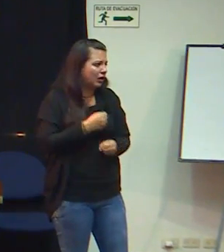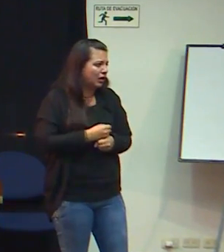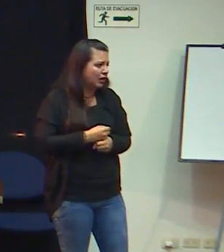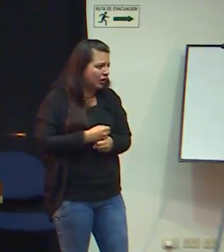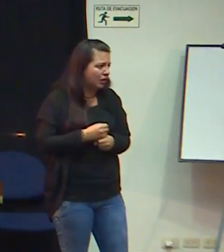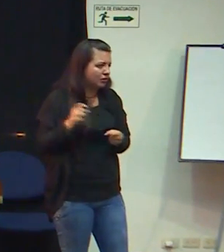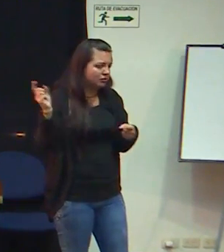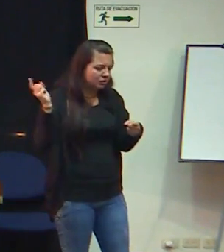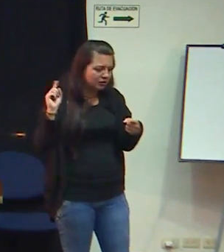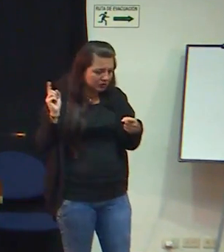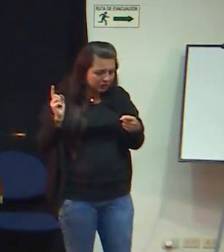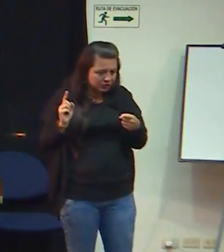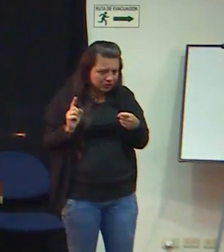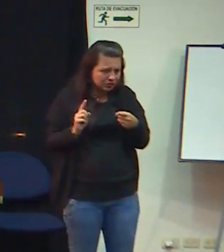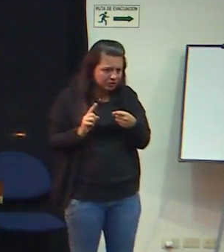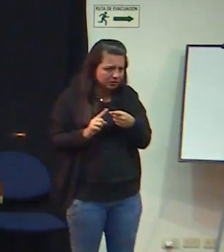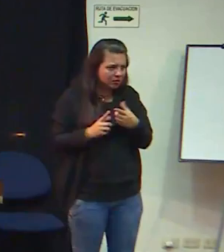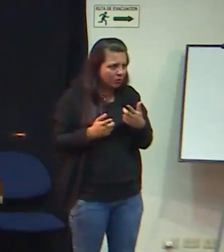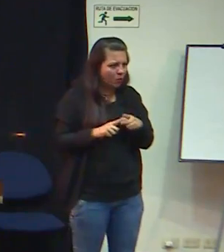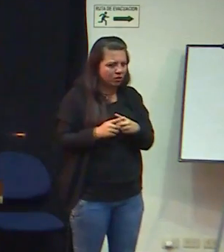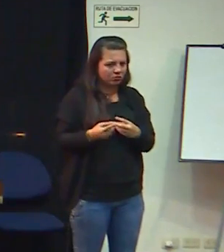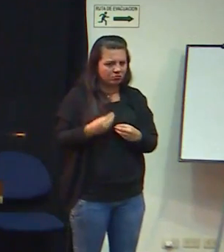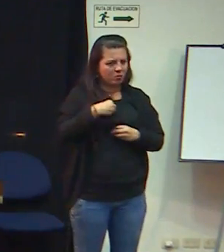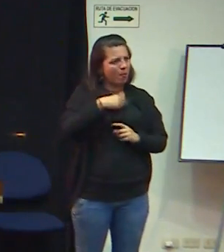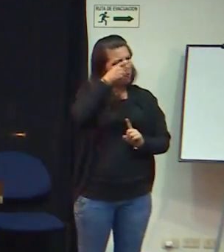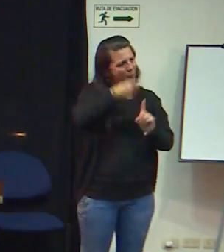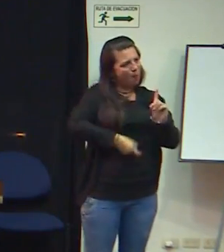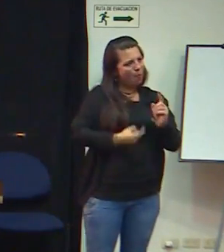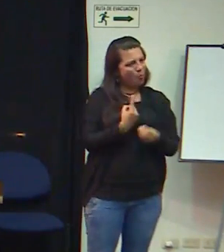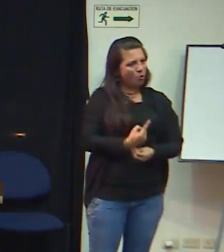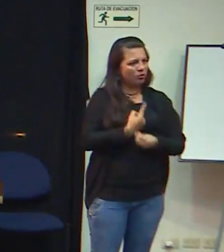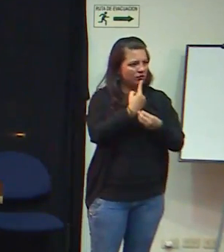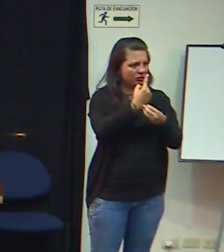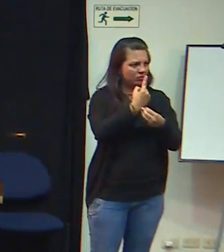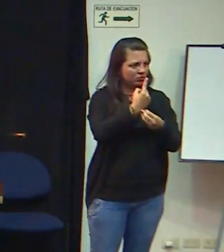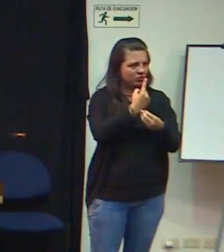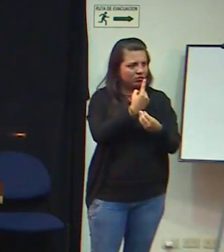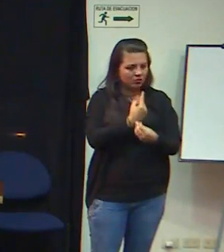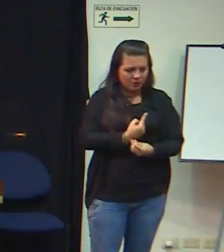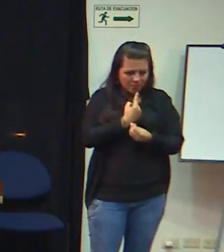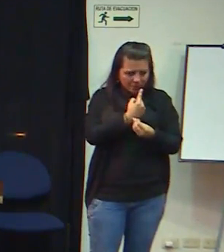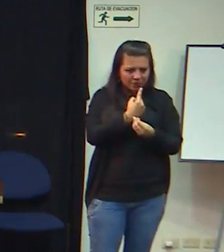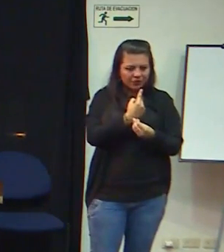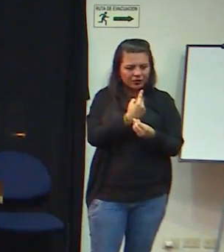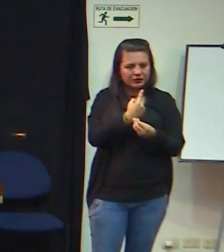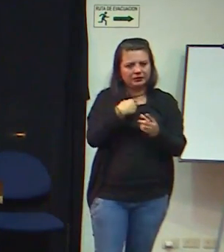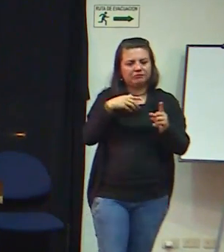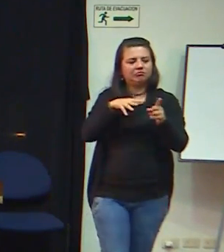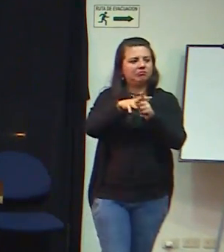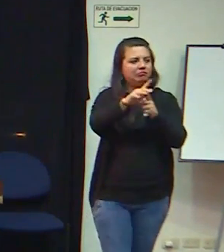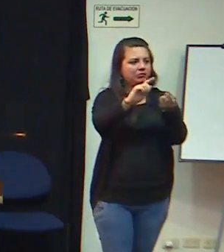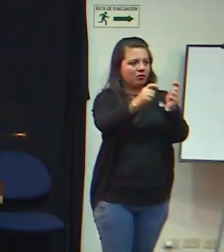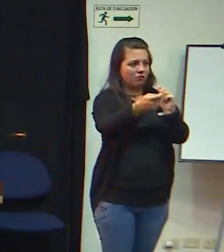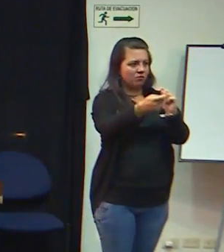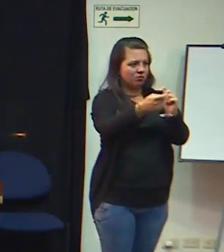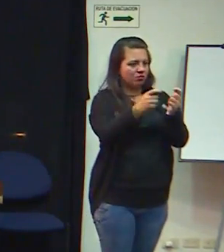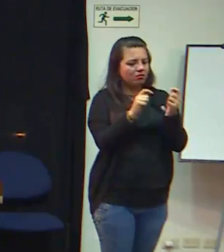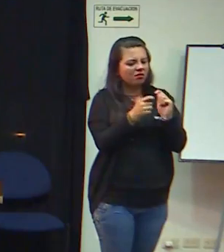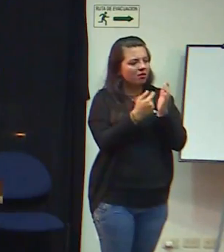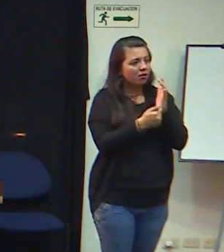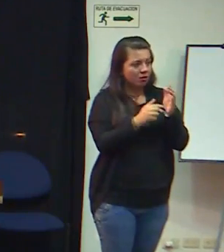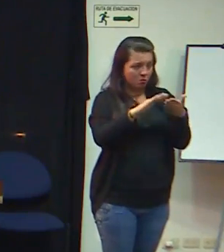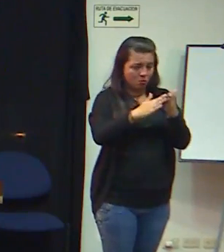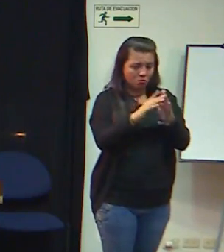a asumirse más como un sujeto político que va a transformar no solo su